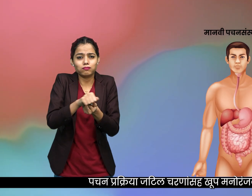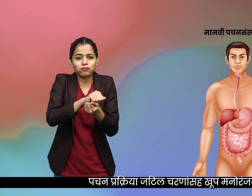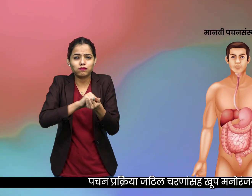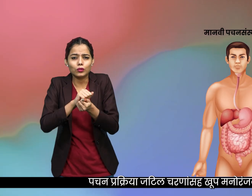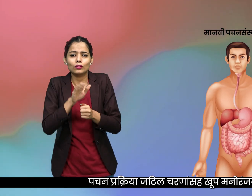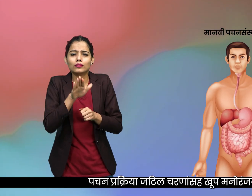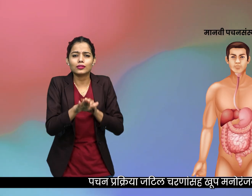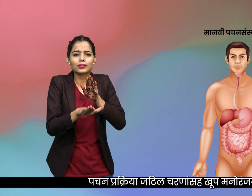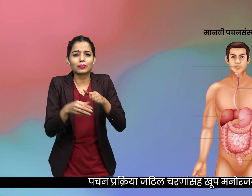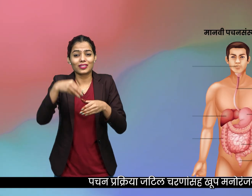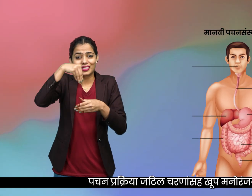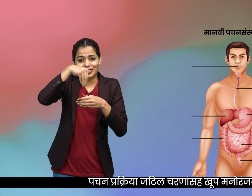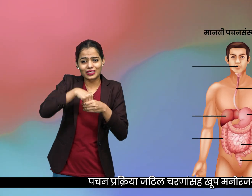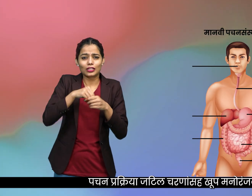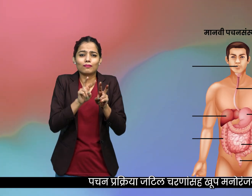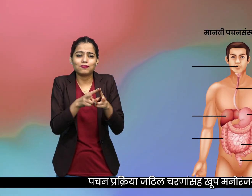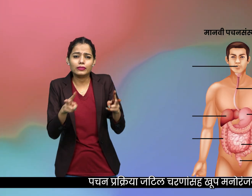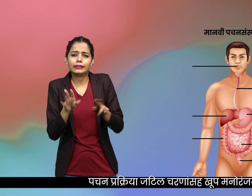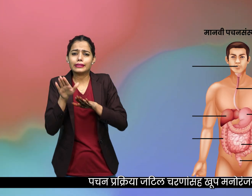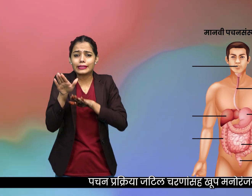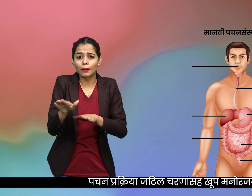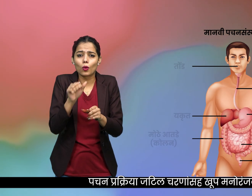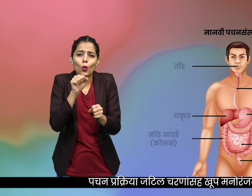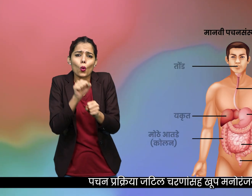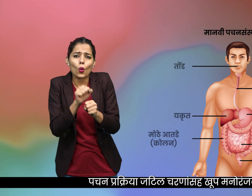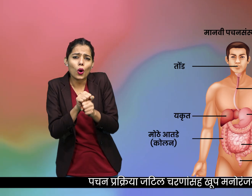पचन प्रक्रिया जटिल चरणांसह खूप मनोरंजक आहे